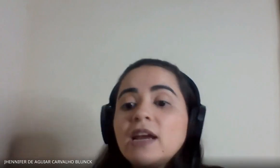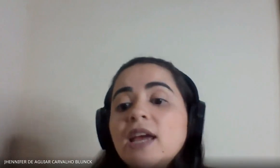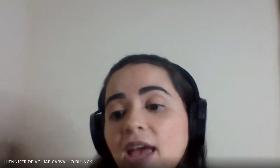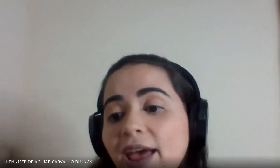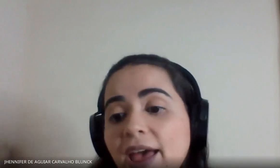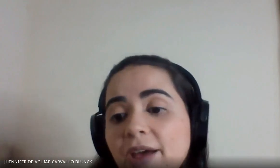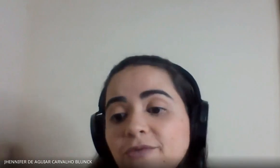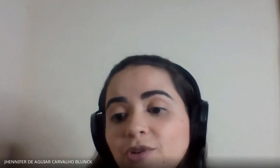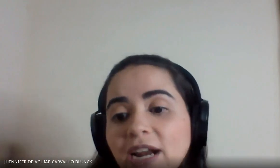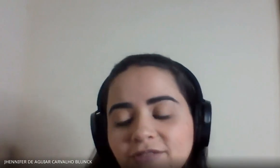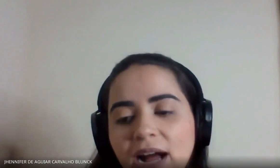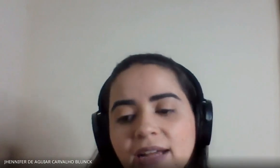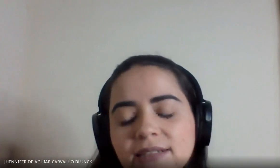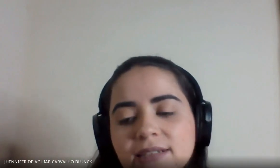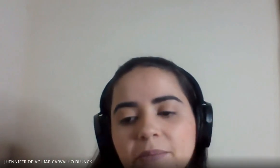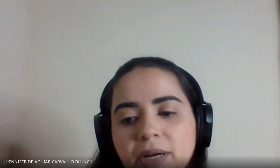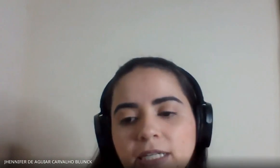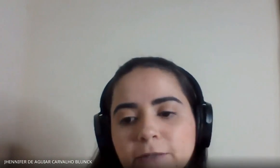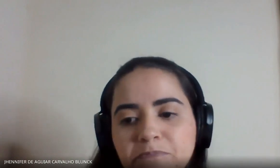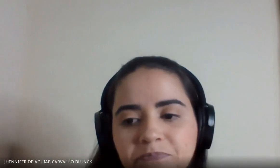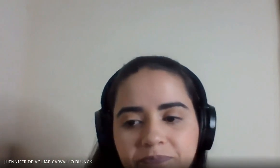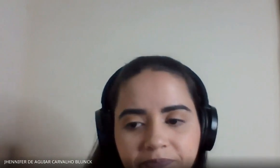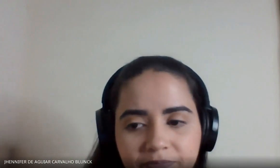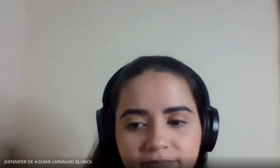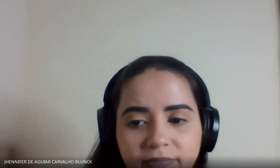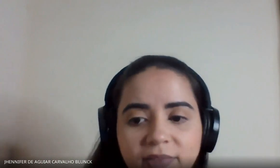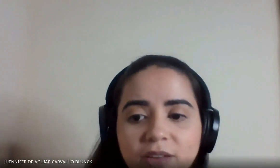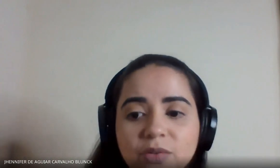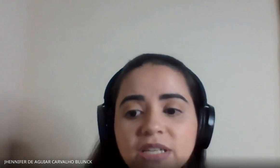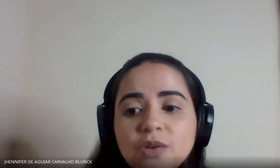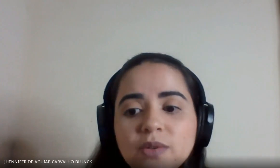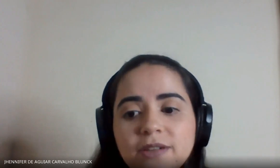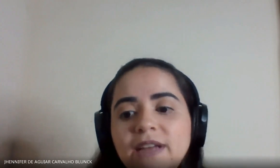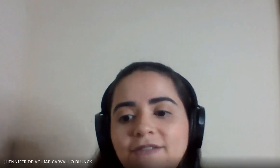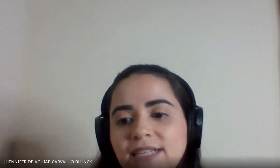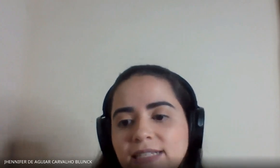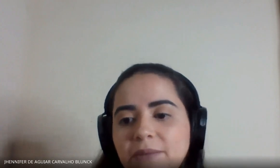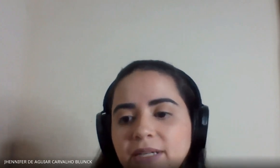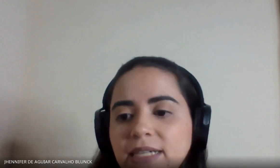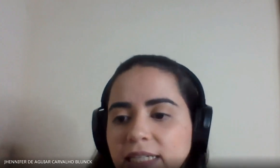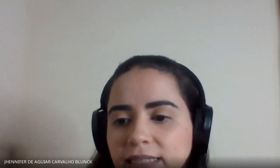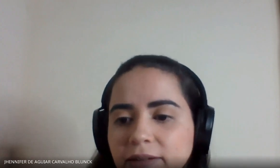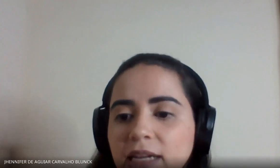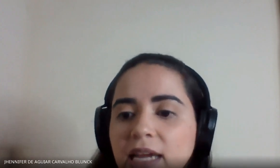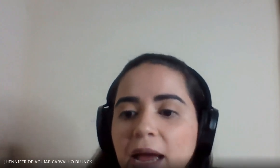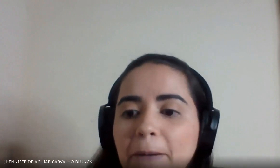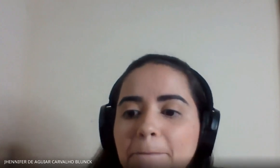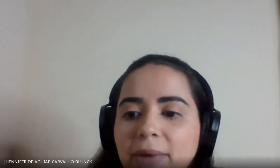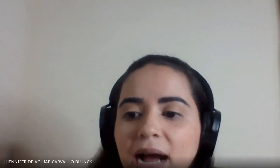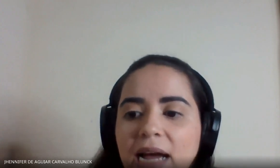sim. Vou gravar essa semana, eu não sei se eu consigo gravar essa semana ainda,